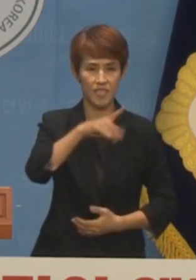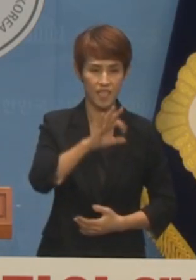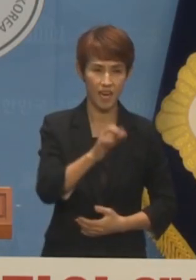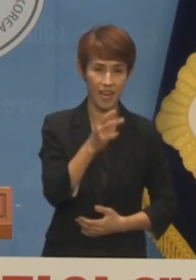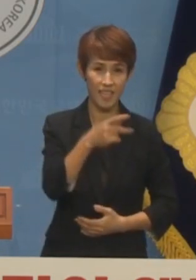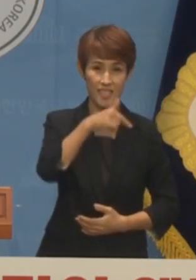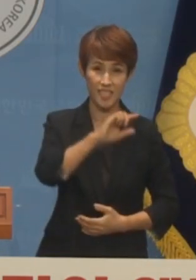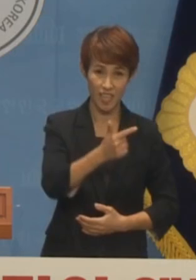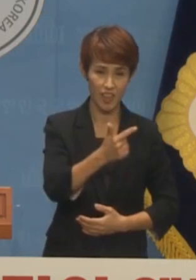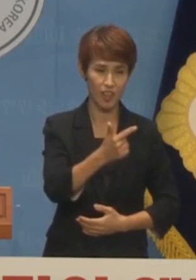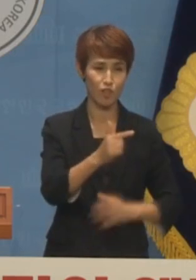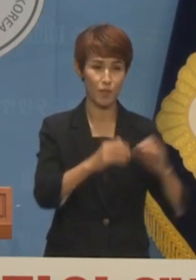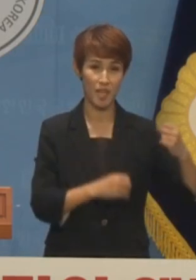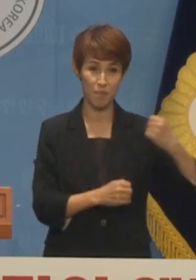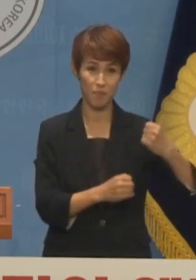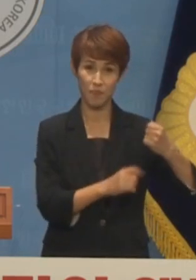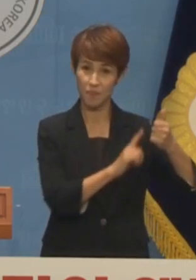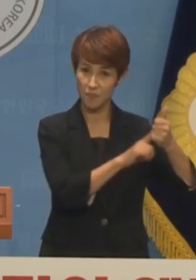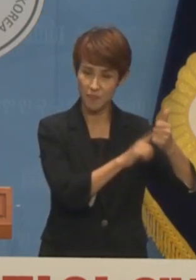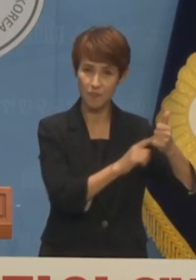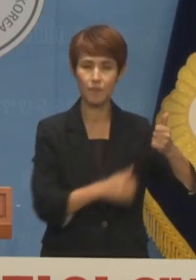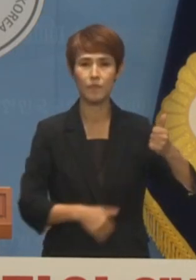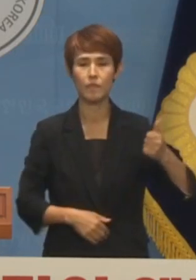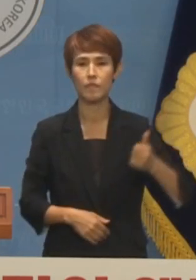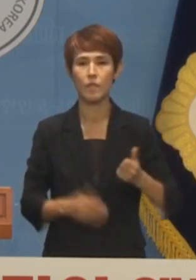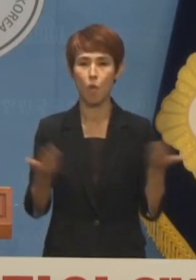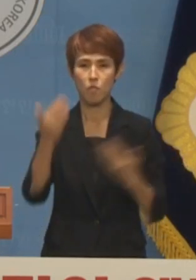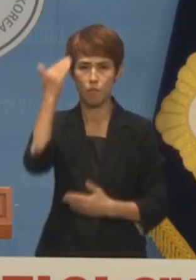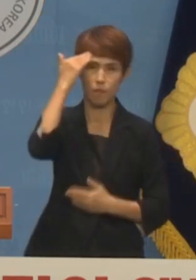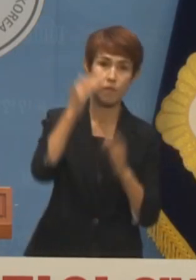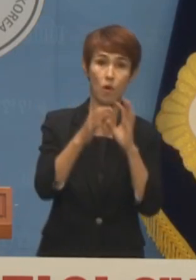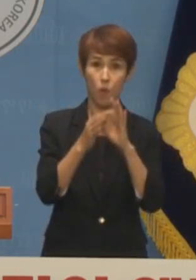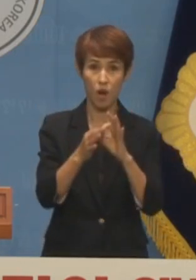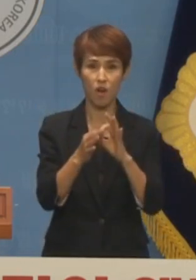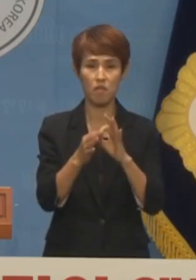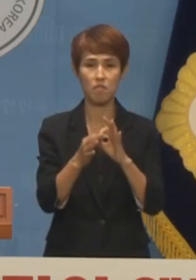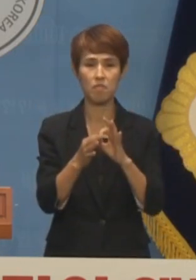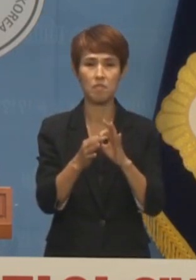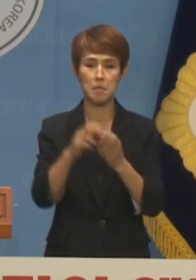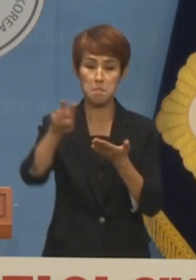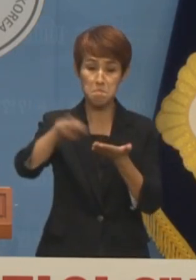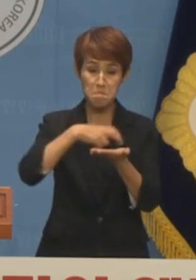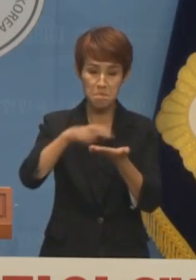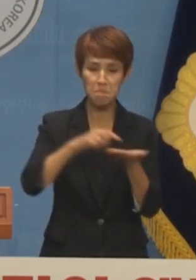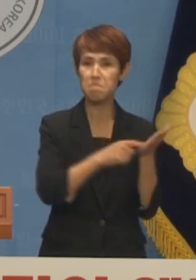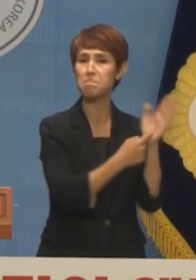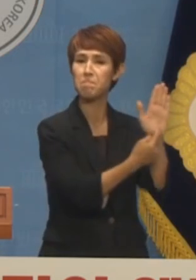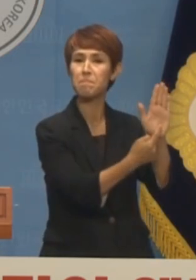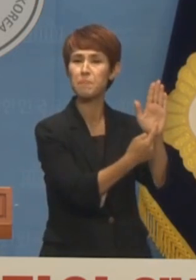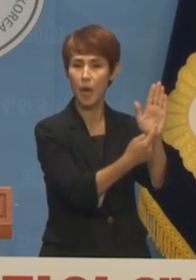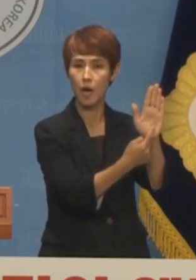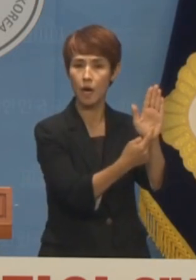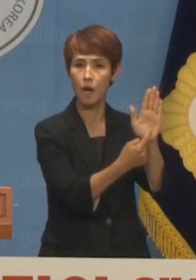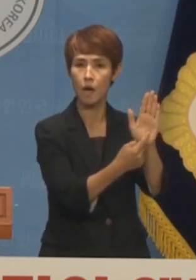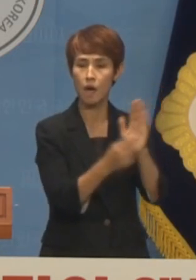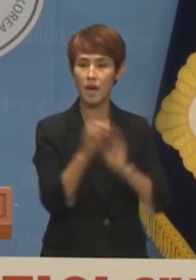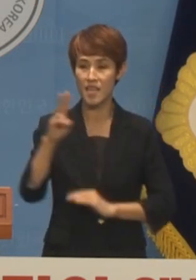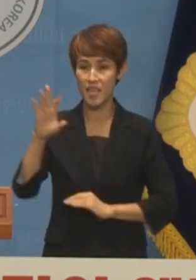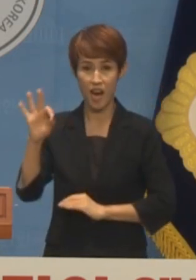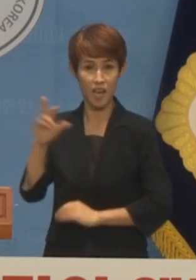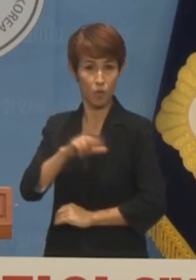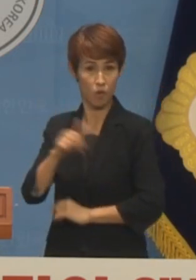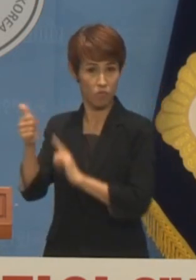국민의힘 최고위원은 피고발인 한동훈의 업무방해 혐의와 관련된 텔레그램 메시지 등을 공개했으며 양우석